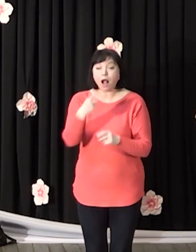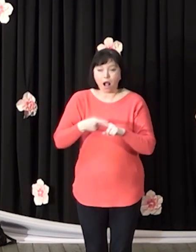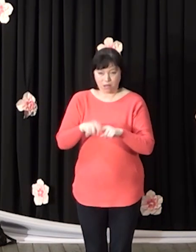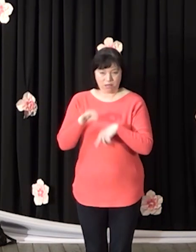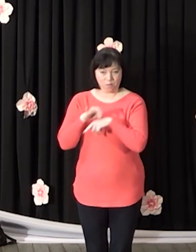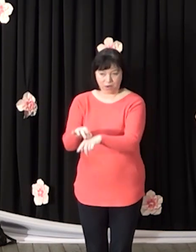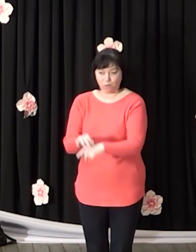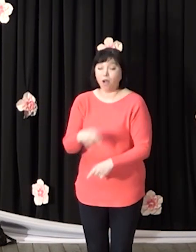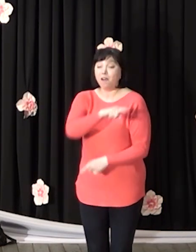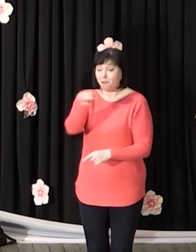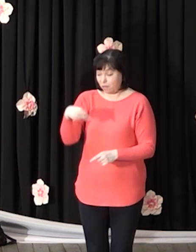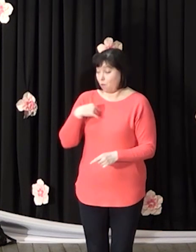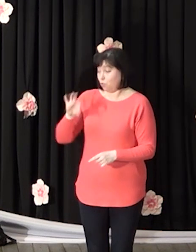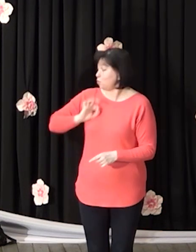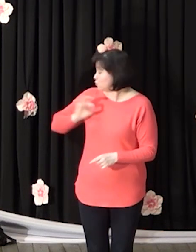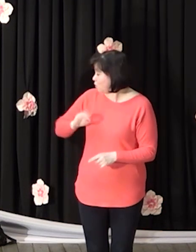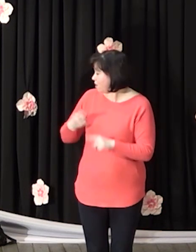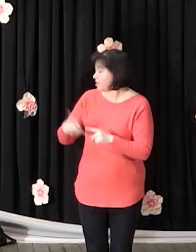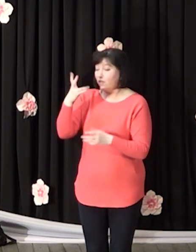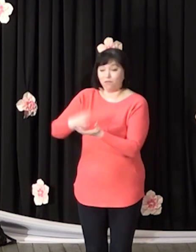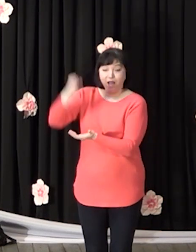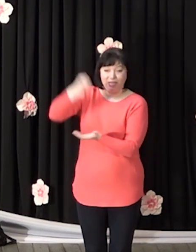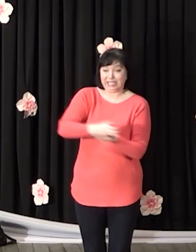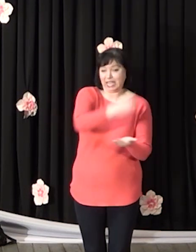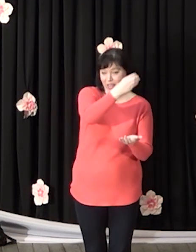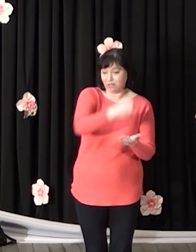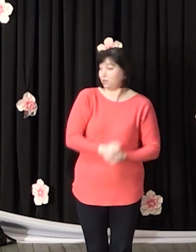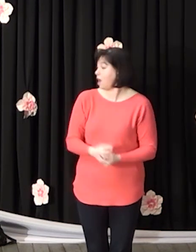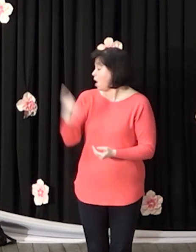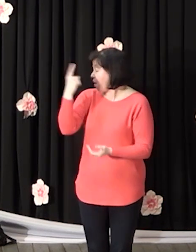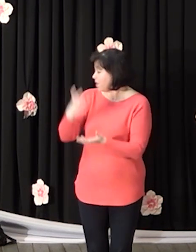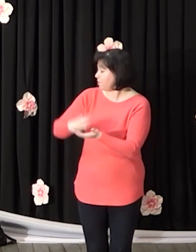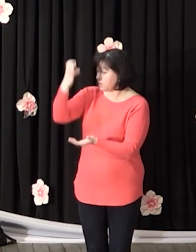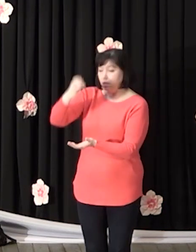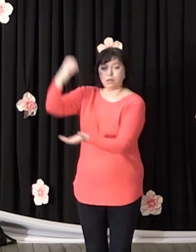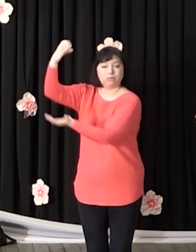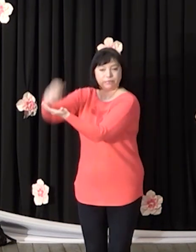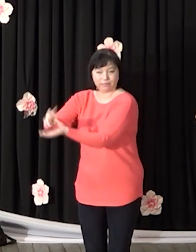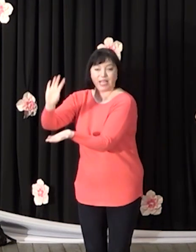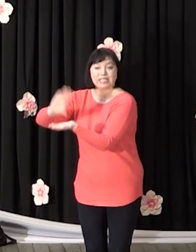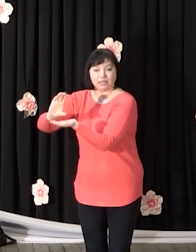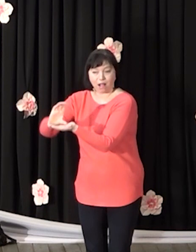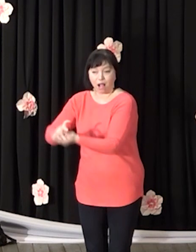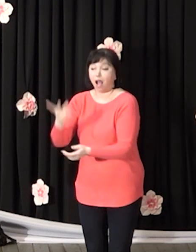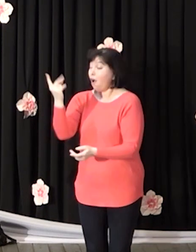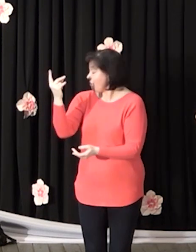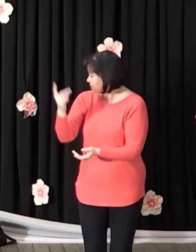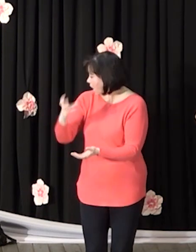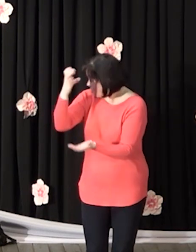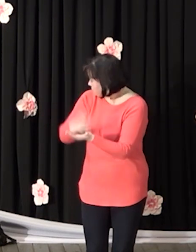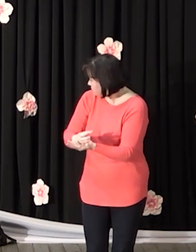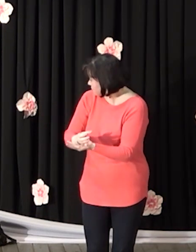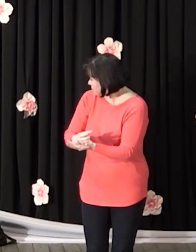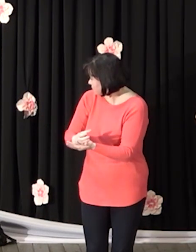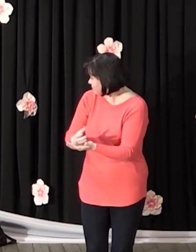întâmplă, voi folosi aceste două cilindre. Primul cilindru pleacă peste pahar, al doilea cilindru...